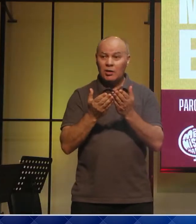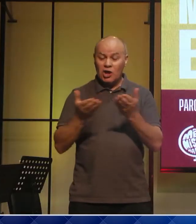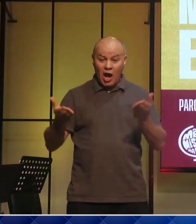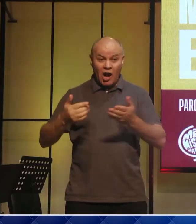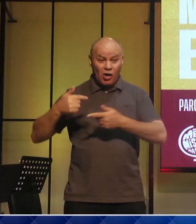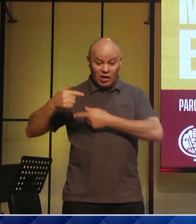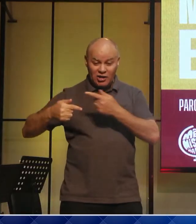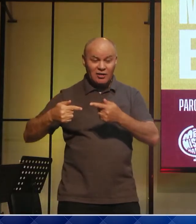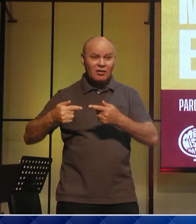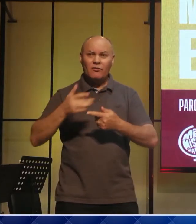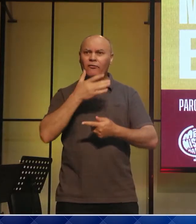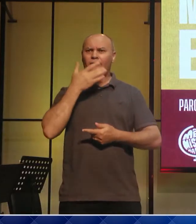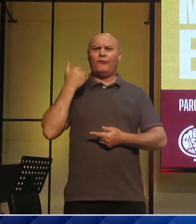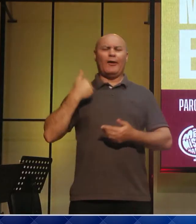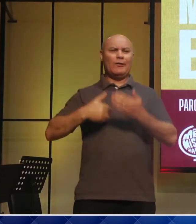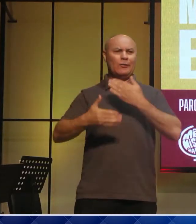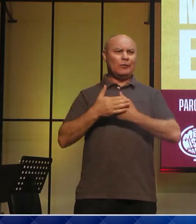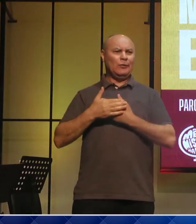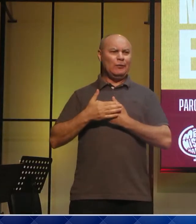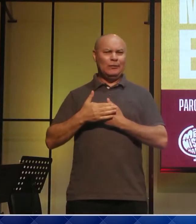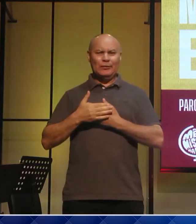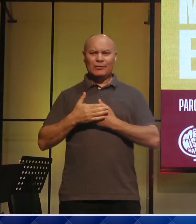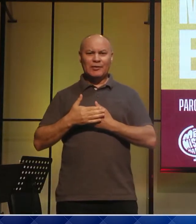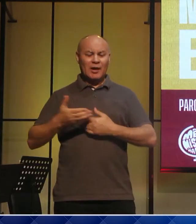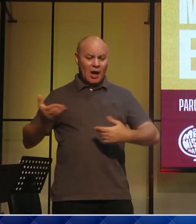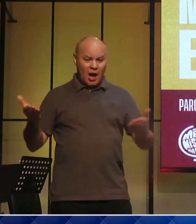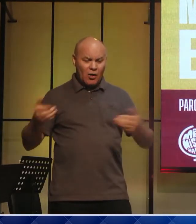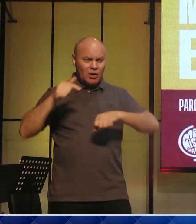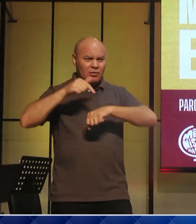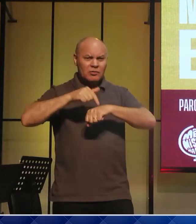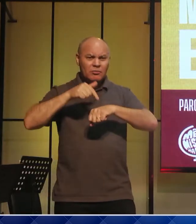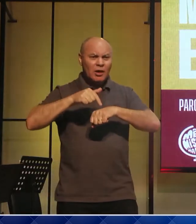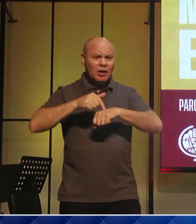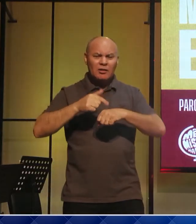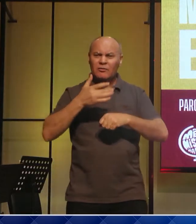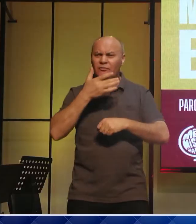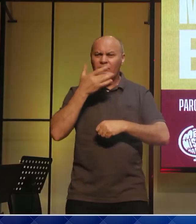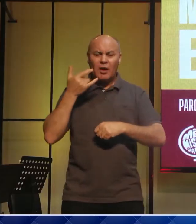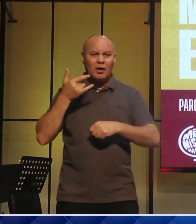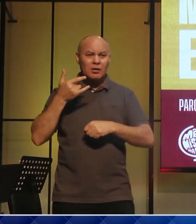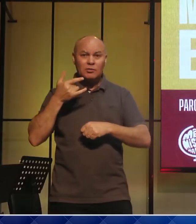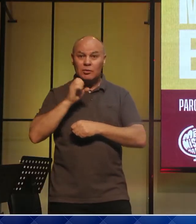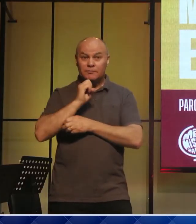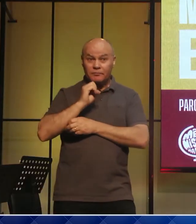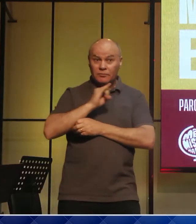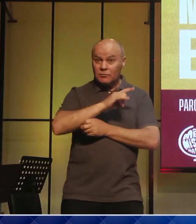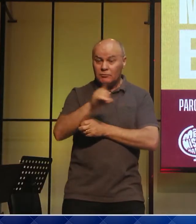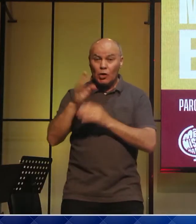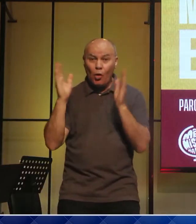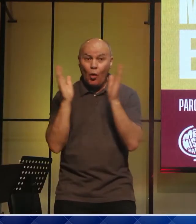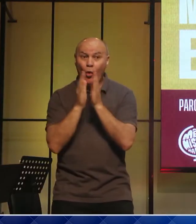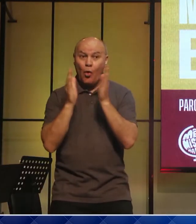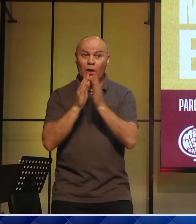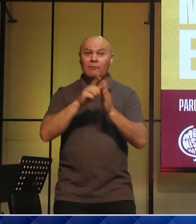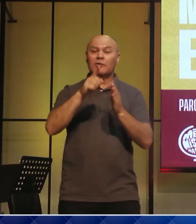Porque se você orar, você vai ver Deus fazendo coisas. Então pense nisso.